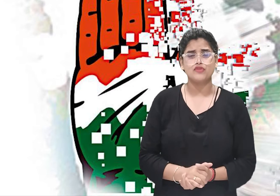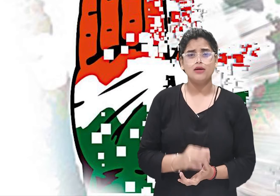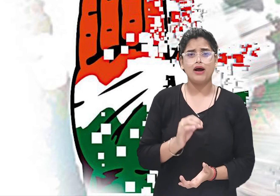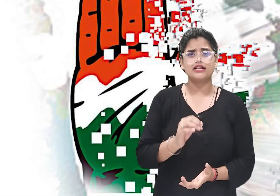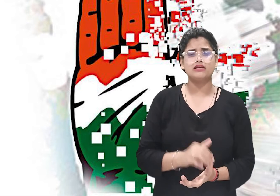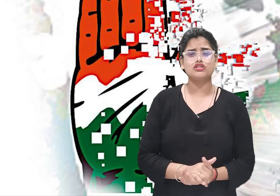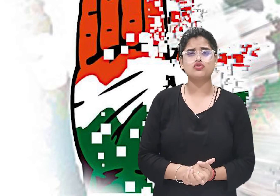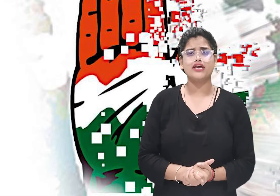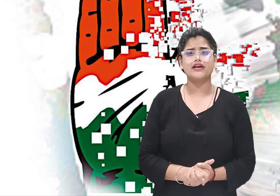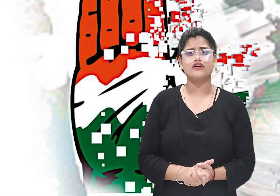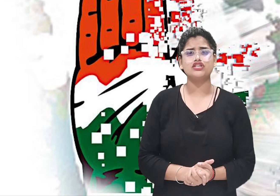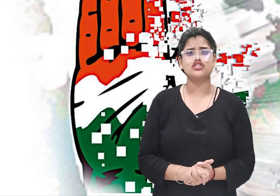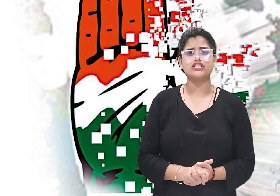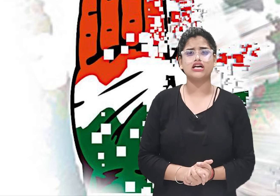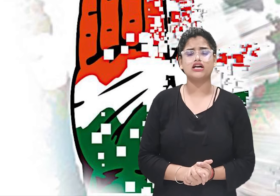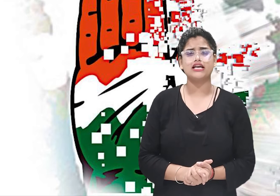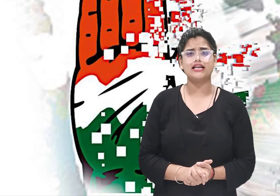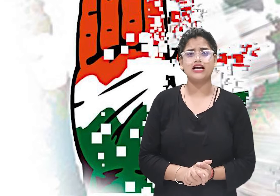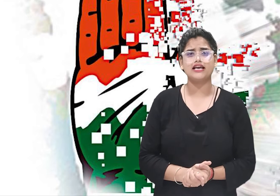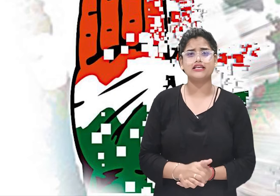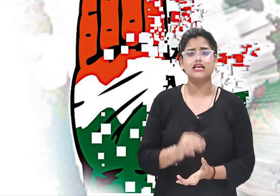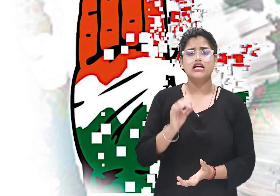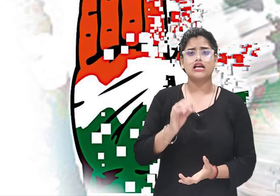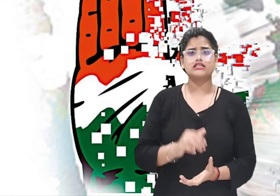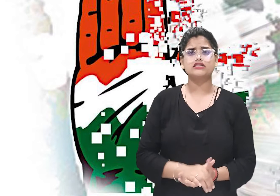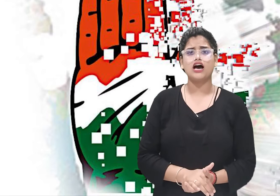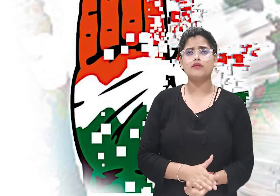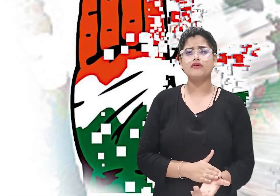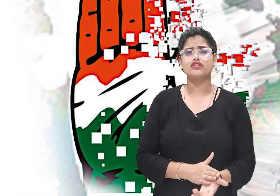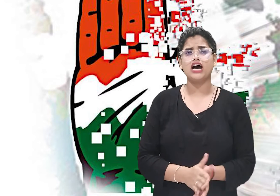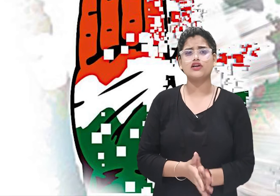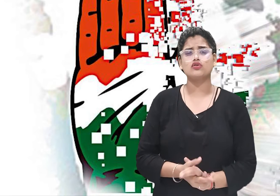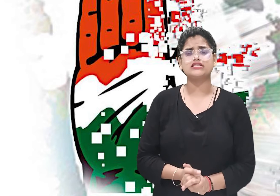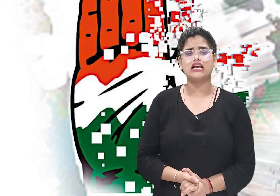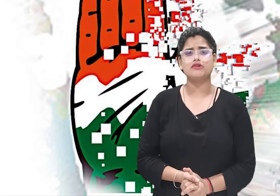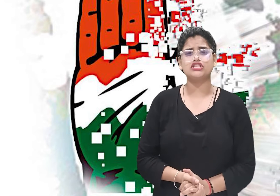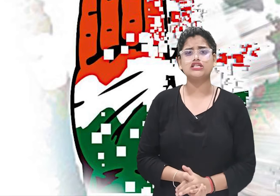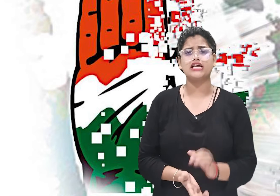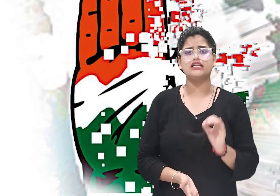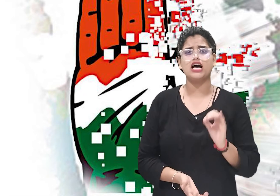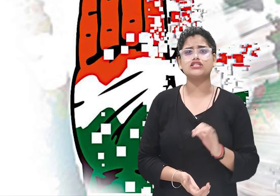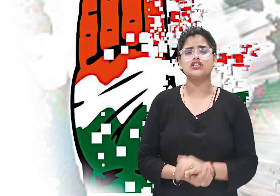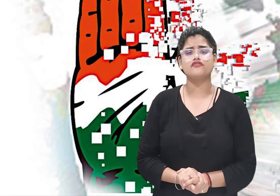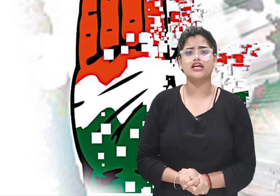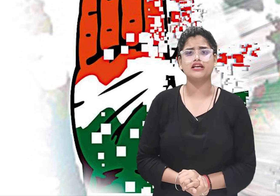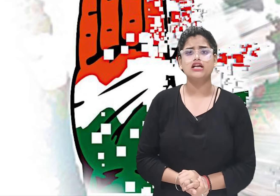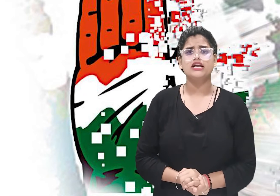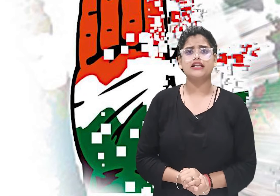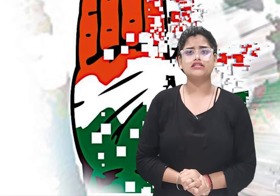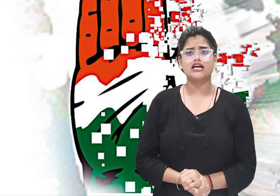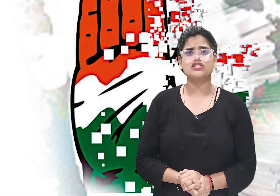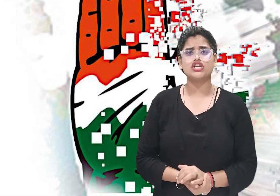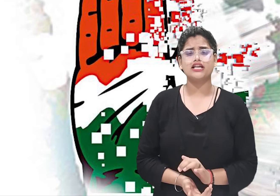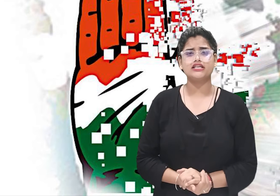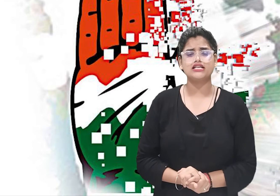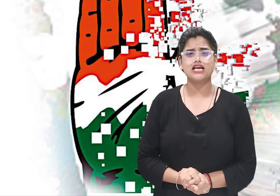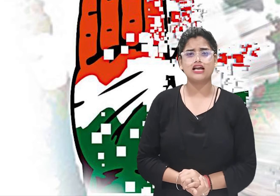पार्टी में जुड़े वरिष्ठ नेता का कहना है की राजस्थान में विधायकों की सहमति से ना सिर्फ नए नेता का चयन किया जाएगा